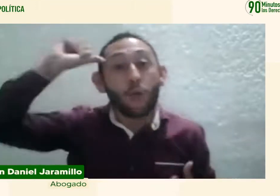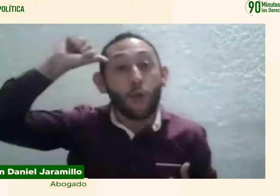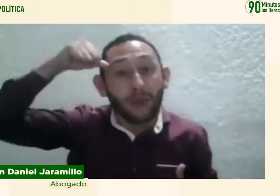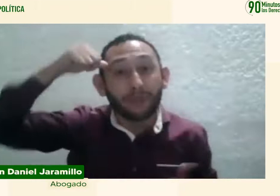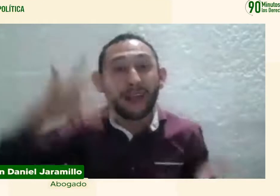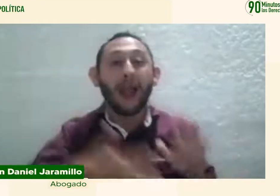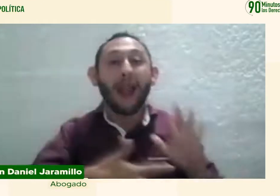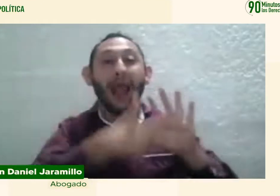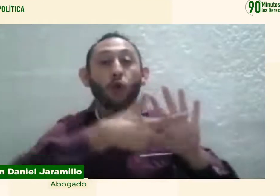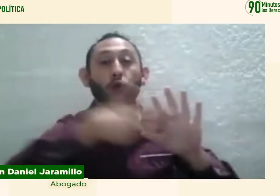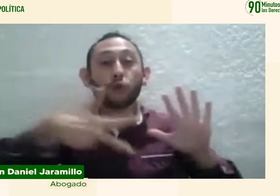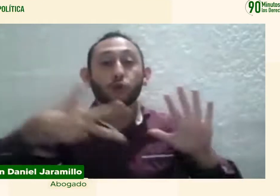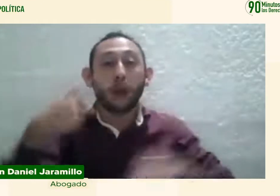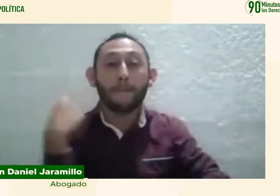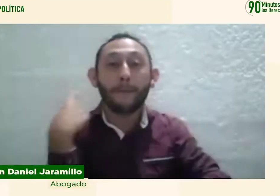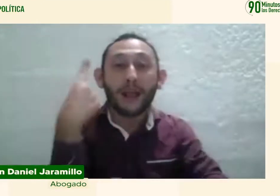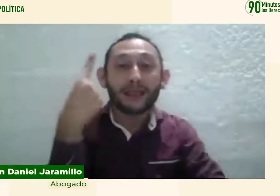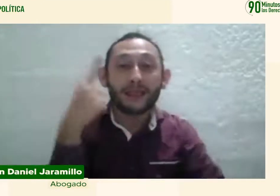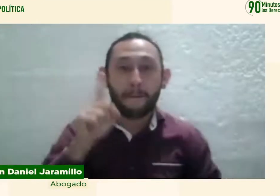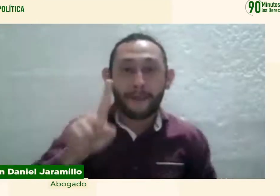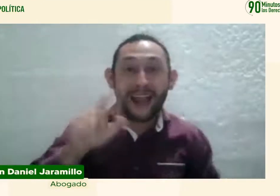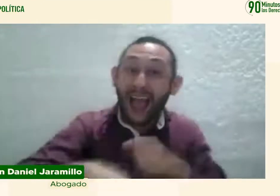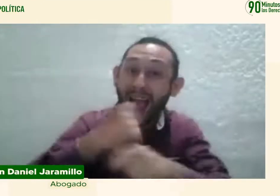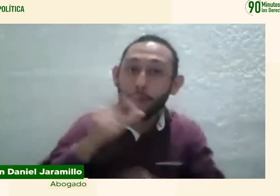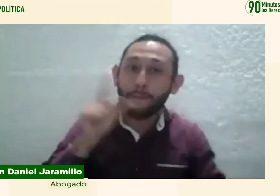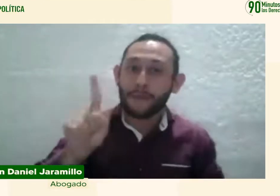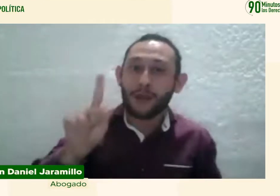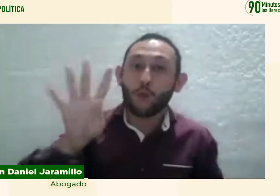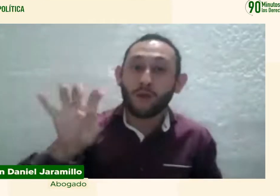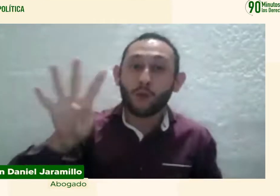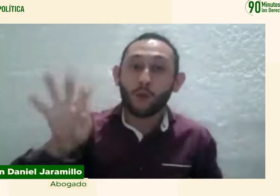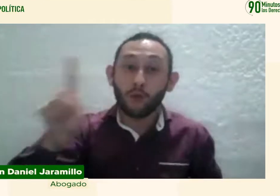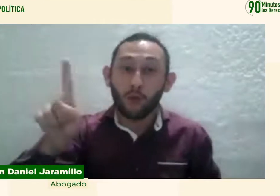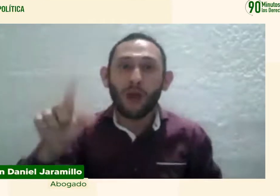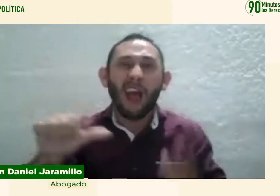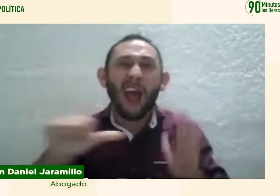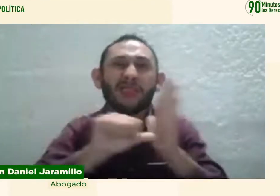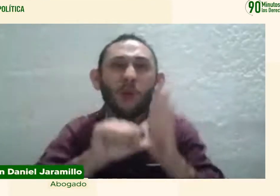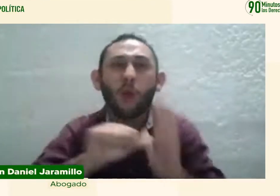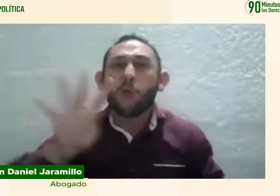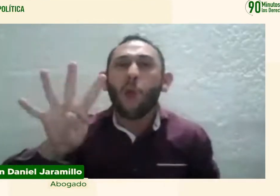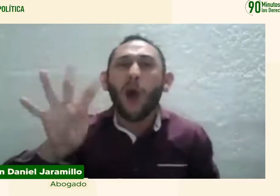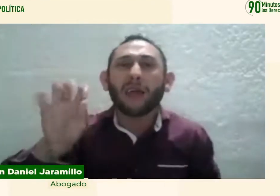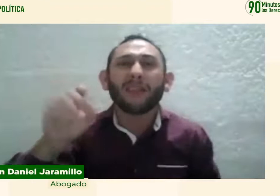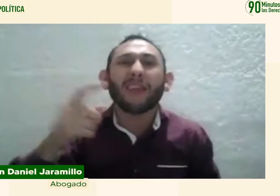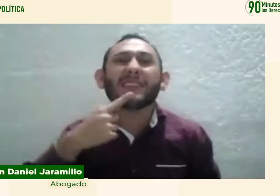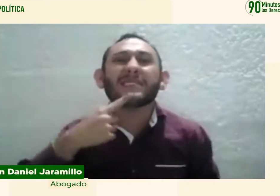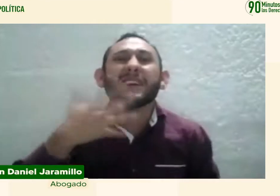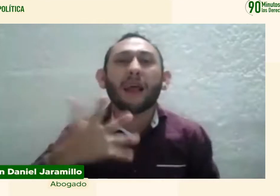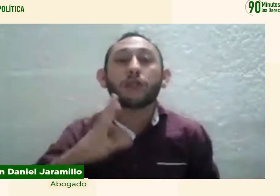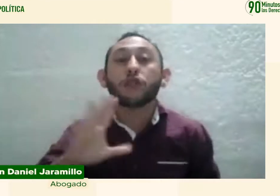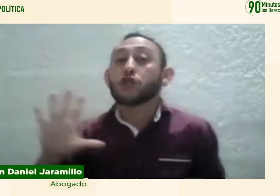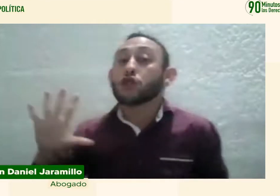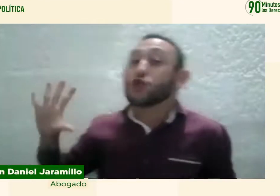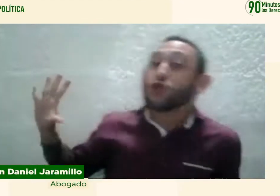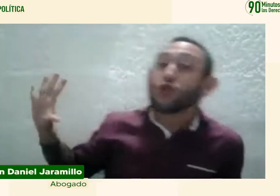participan o no dentro de este entorno político recuerden que la constitución política de 1991 en su artículo